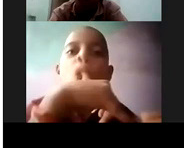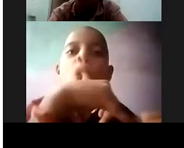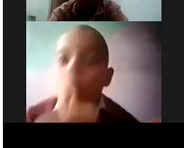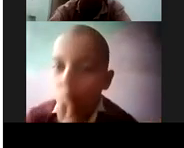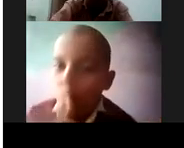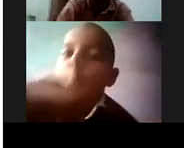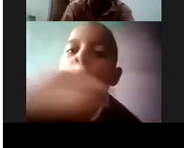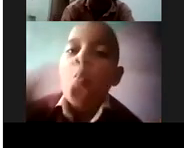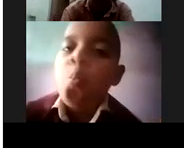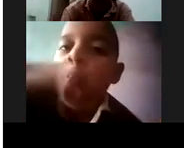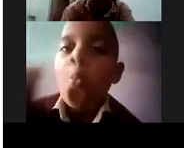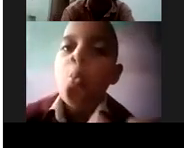mattu anna circles come ekku va.